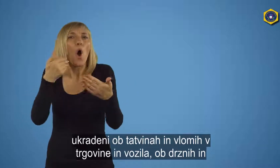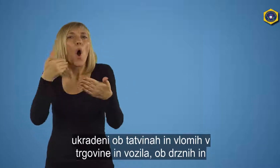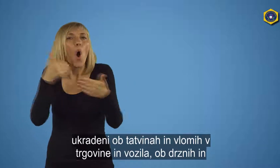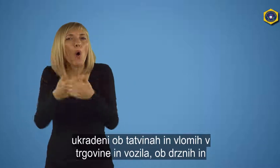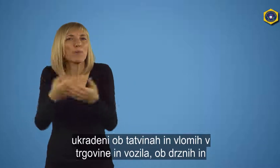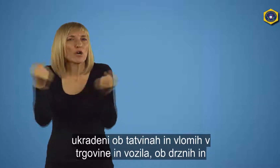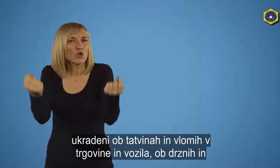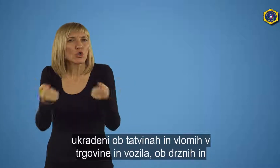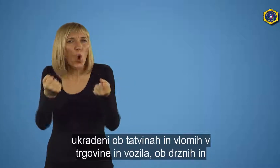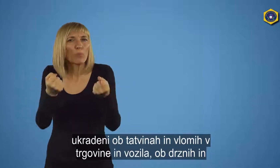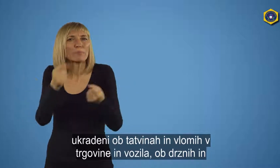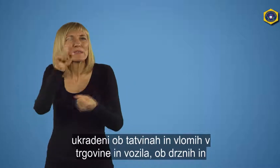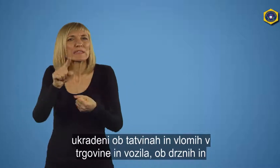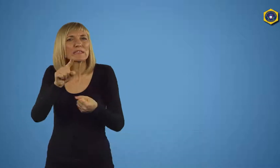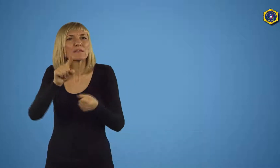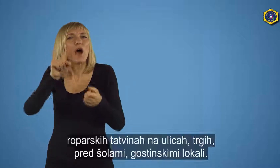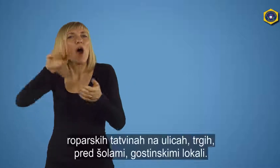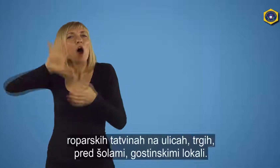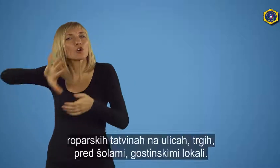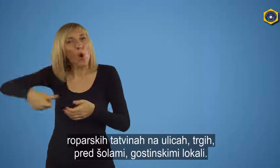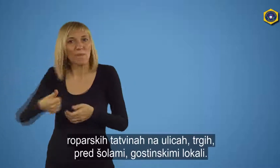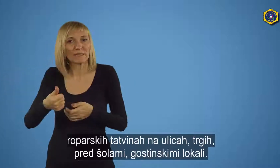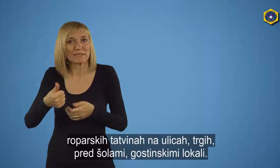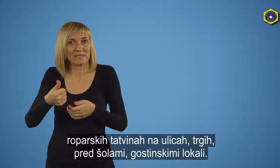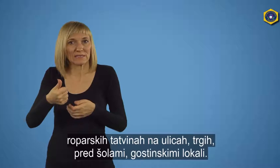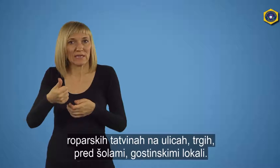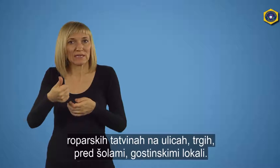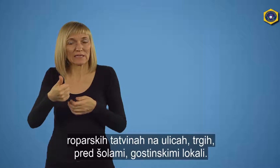ulicah, trgih, pred šolami, gostinskimi lokali.